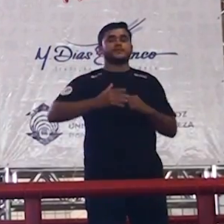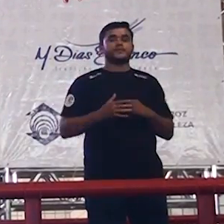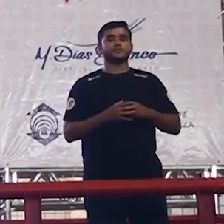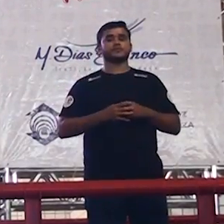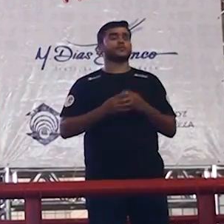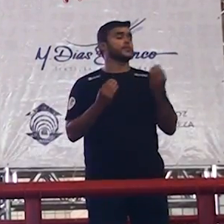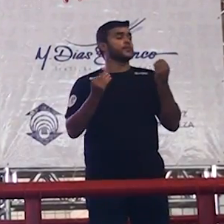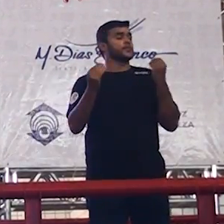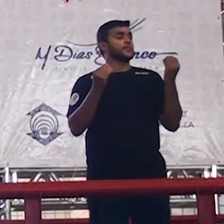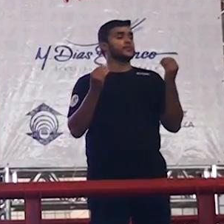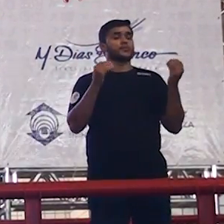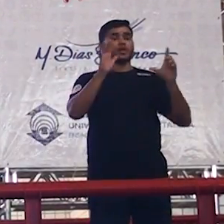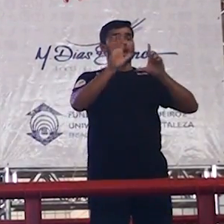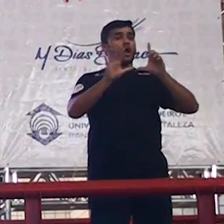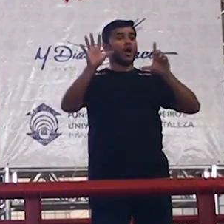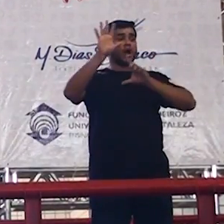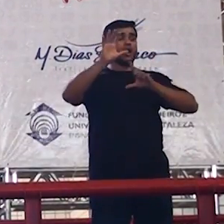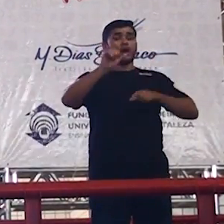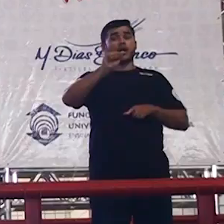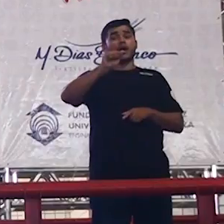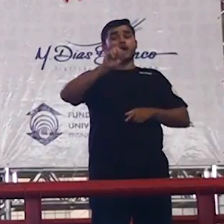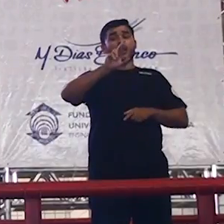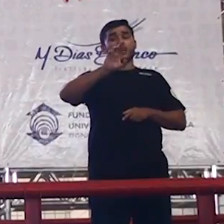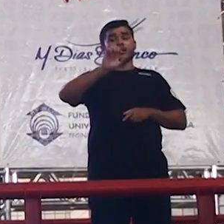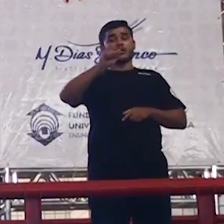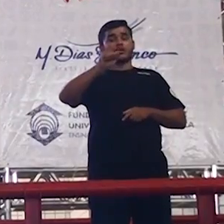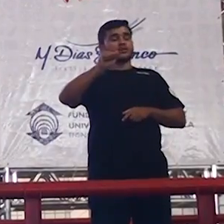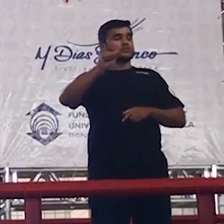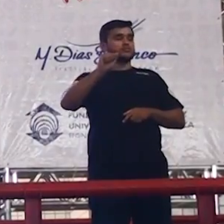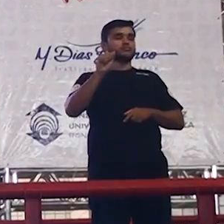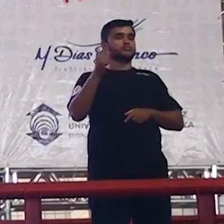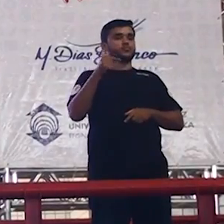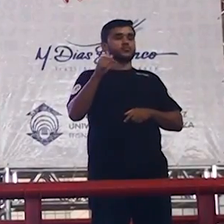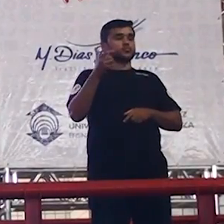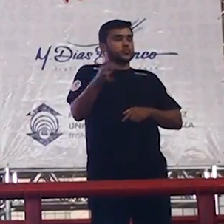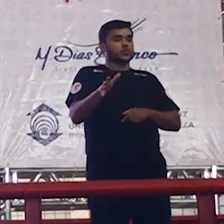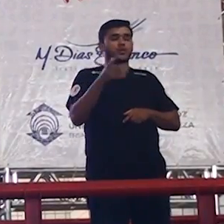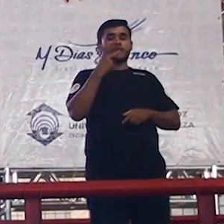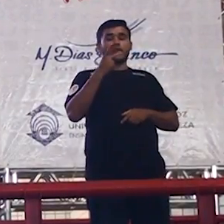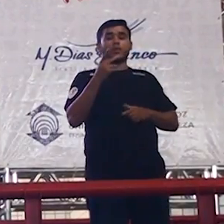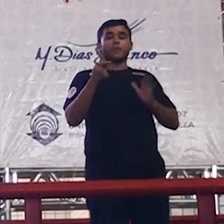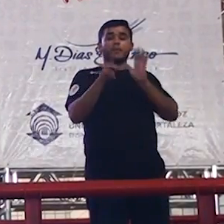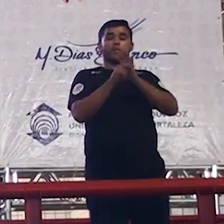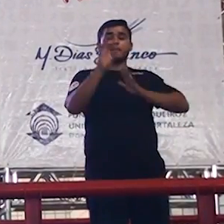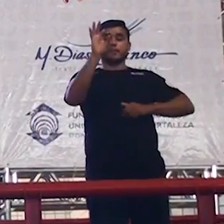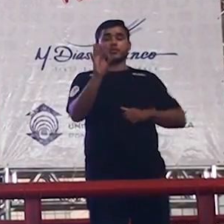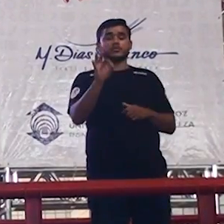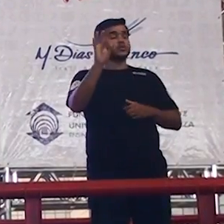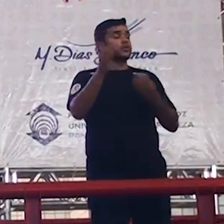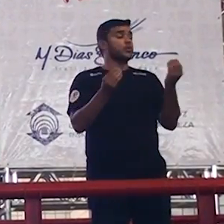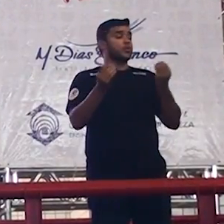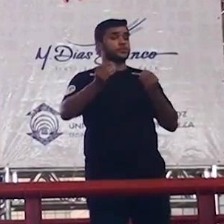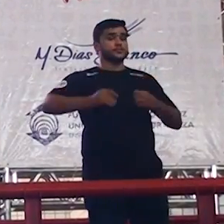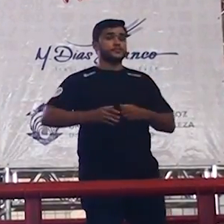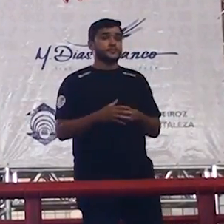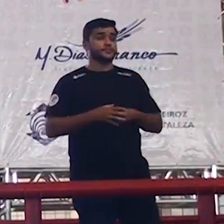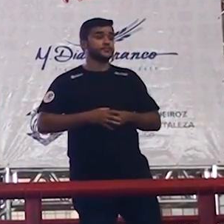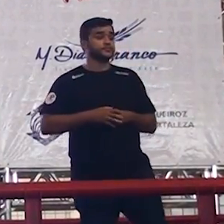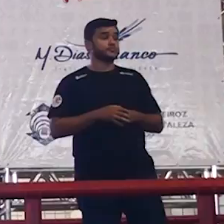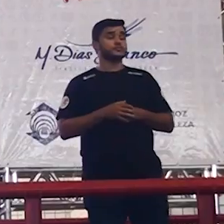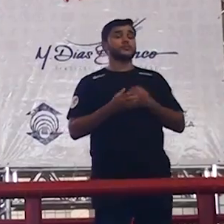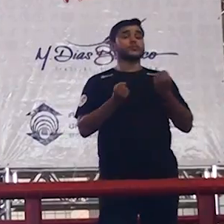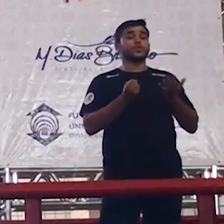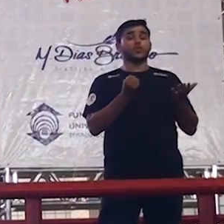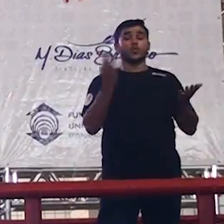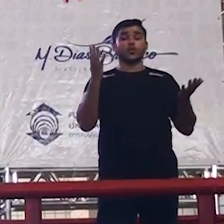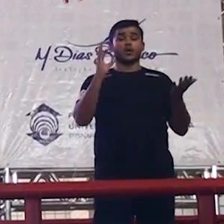que ele não quer em área, ele quer em porcentagem. Como é que eu faço isso? Para calcular quantos